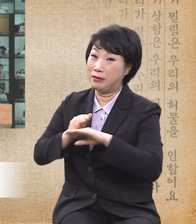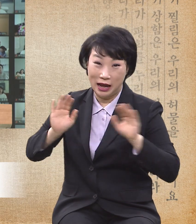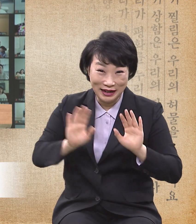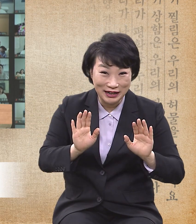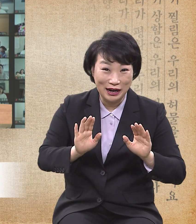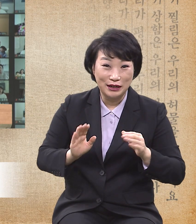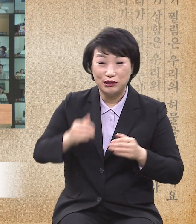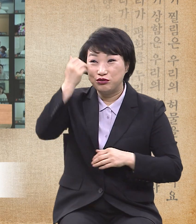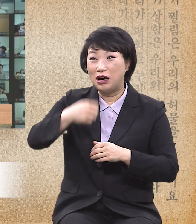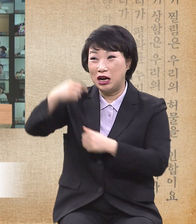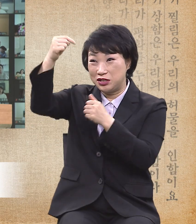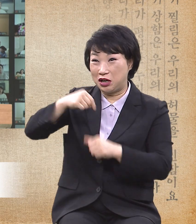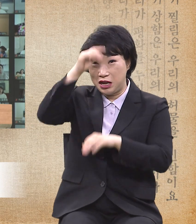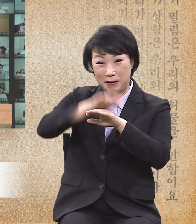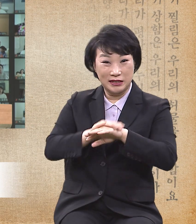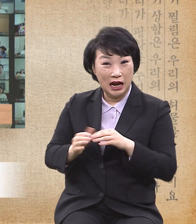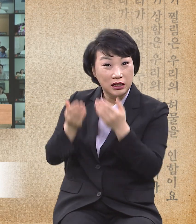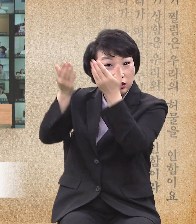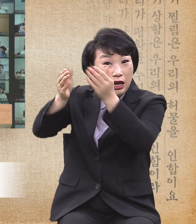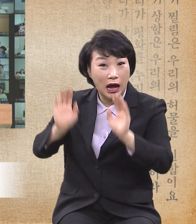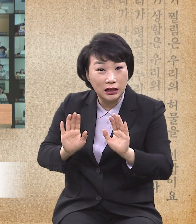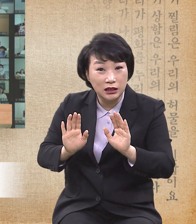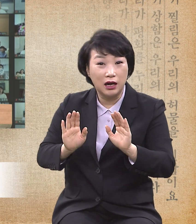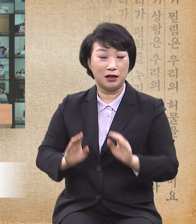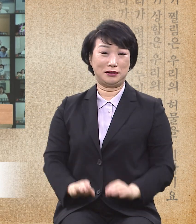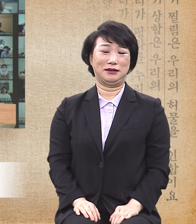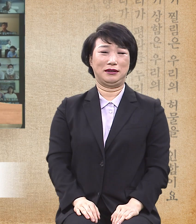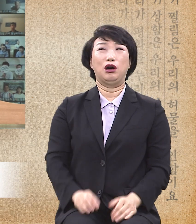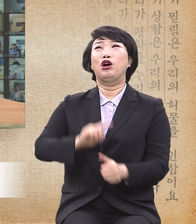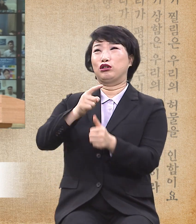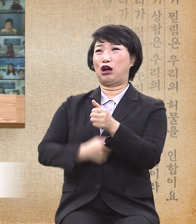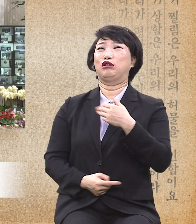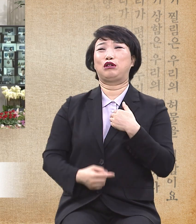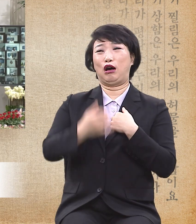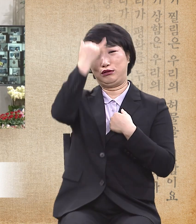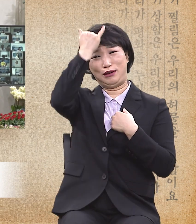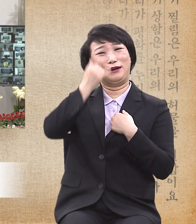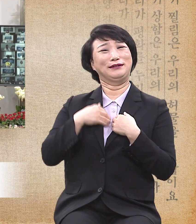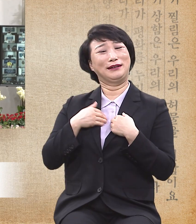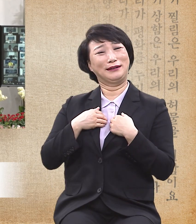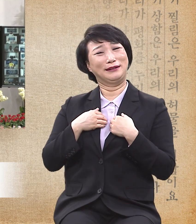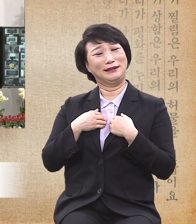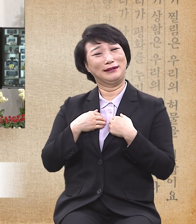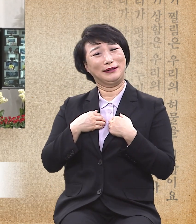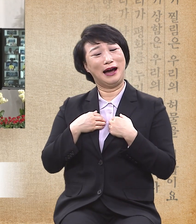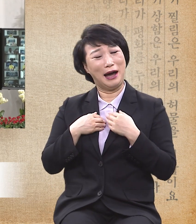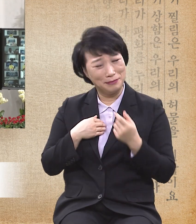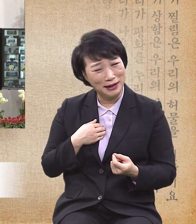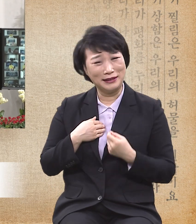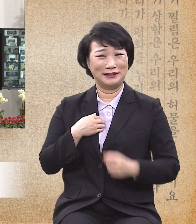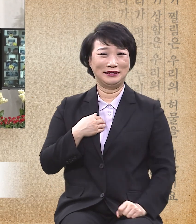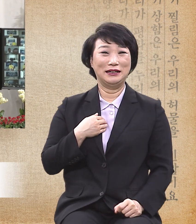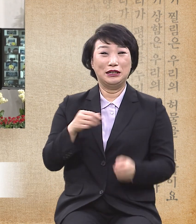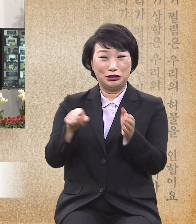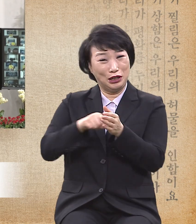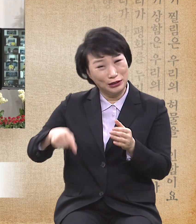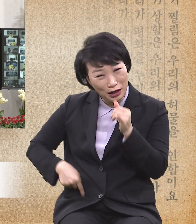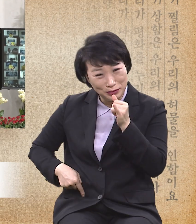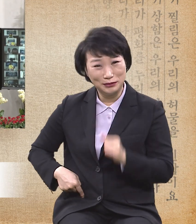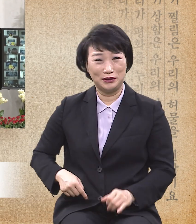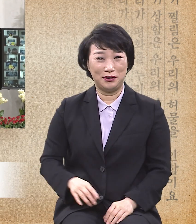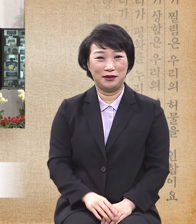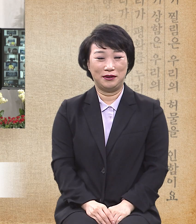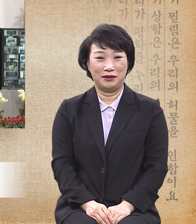누가 시켜서 예배 잘 드림이 아니라 이 말. 당연하다 이 말이오. 신앙 양심이라 이